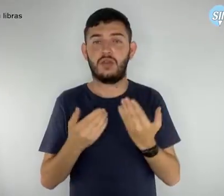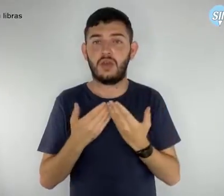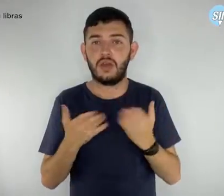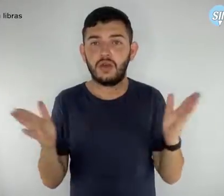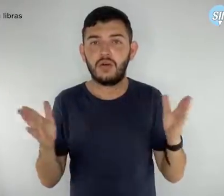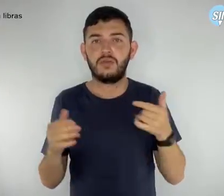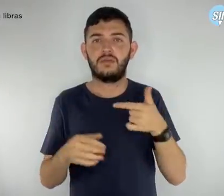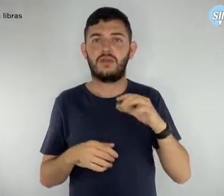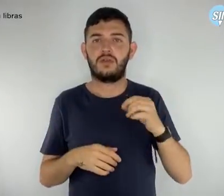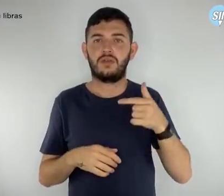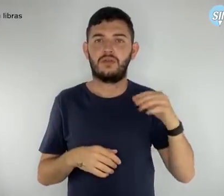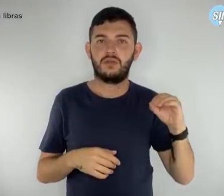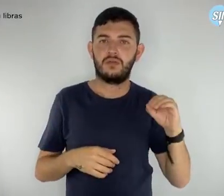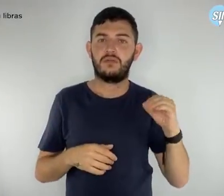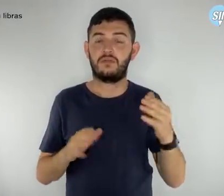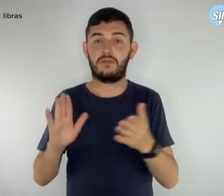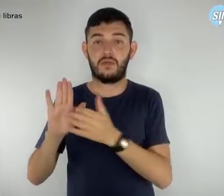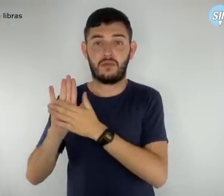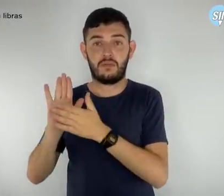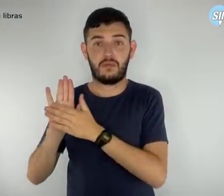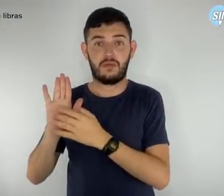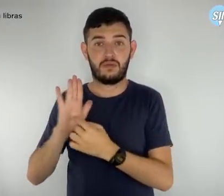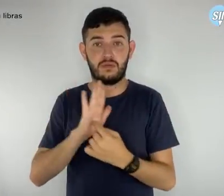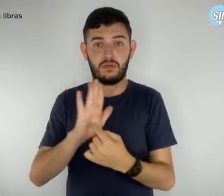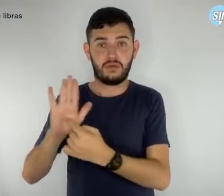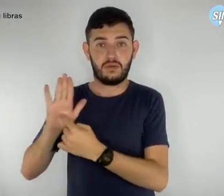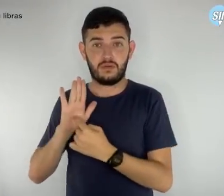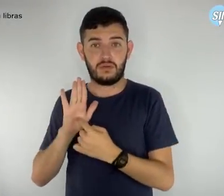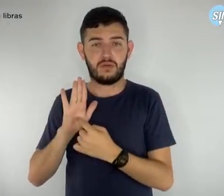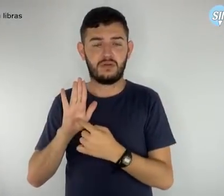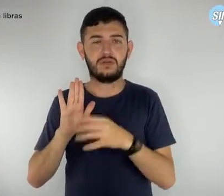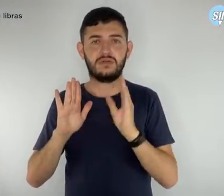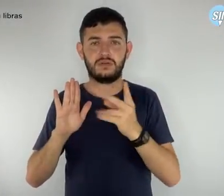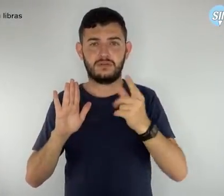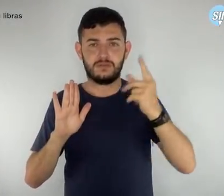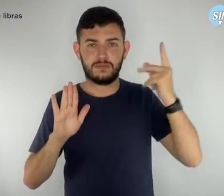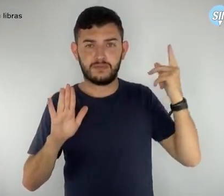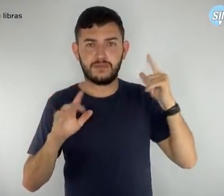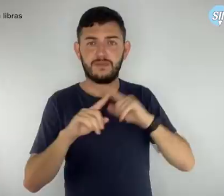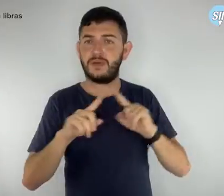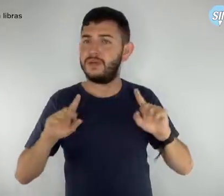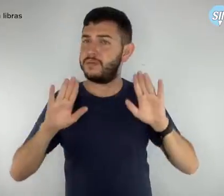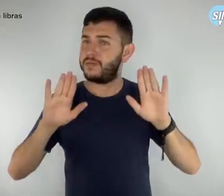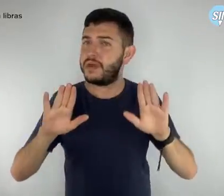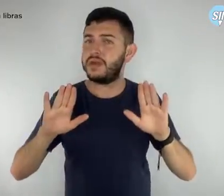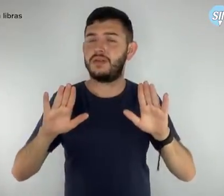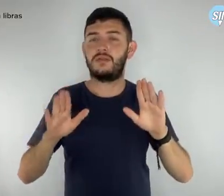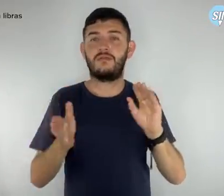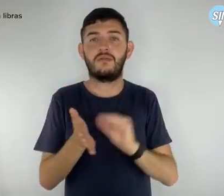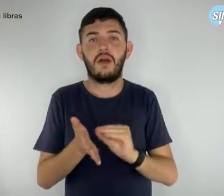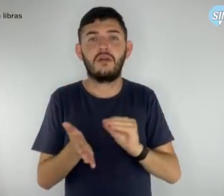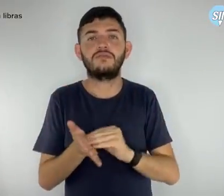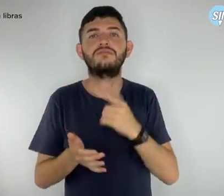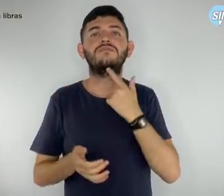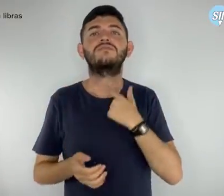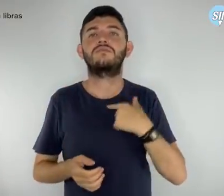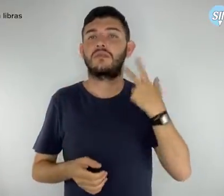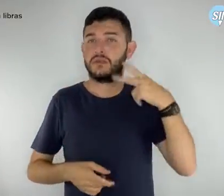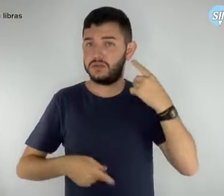As propostas foram apresentadas e formalizadas há muito tempo. Entretanto, falta vontade